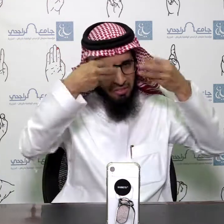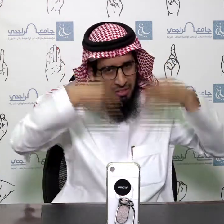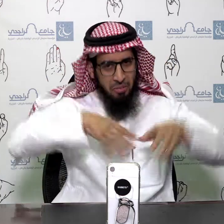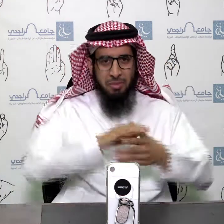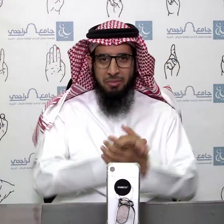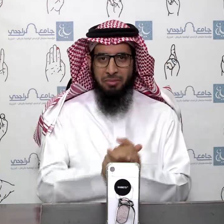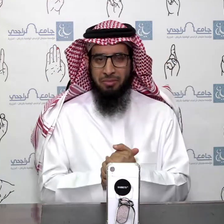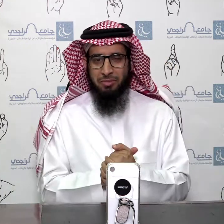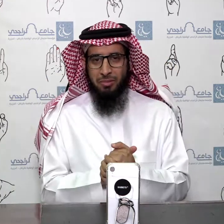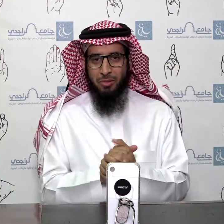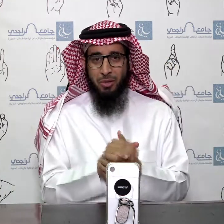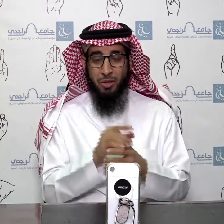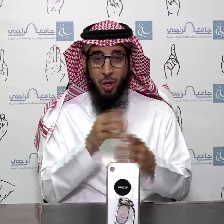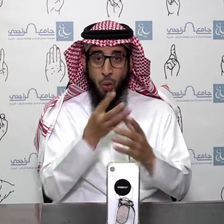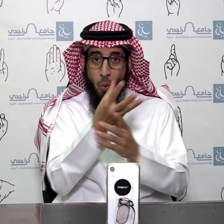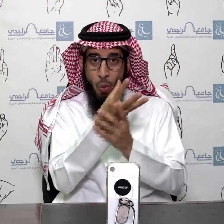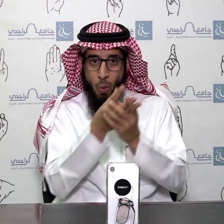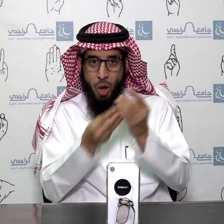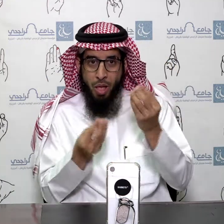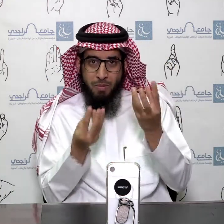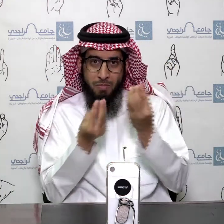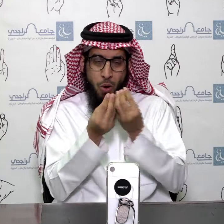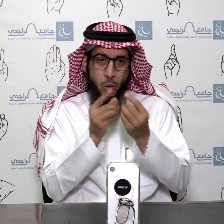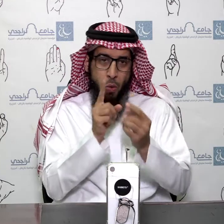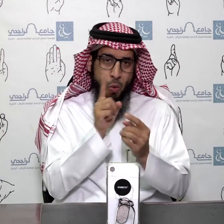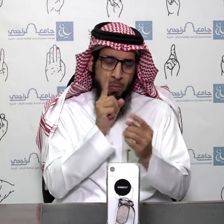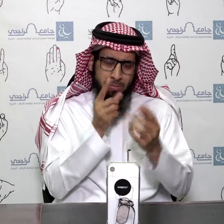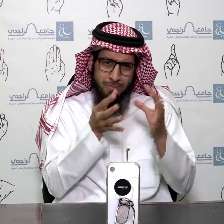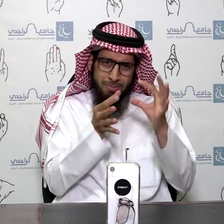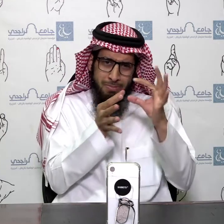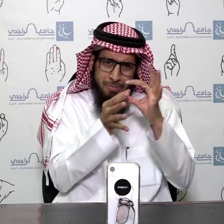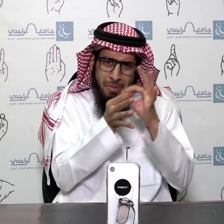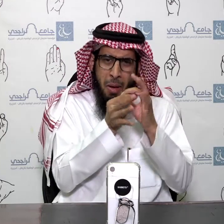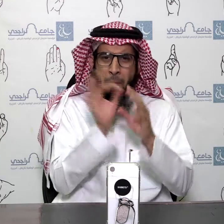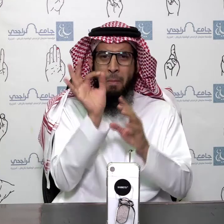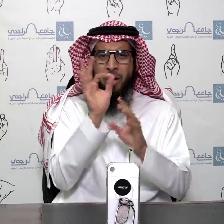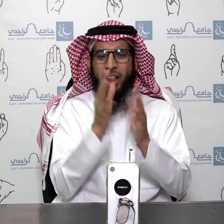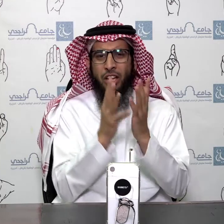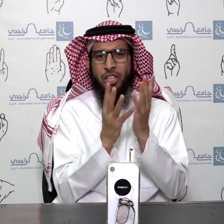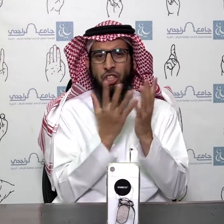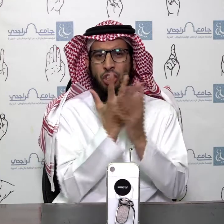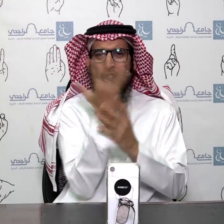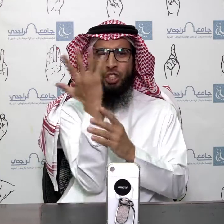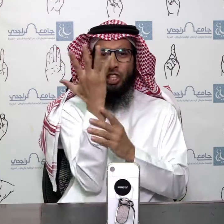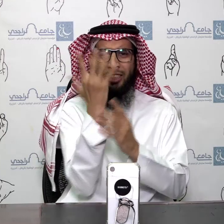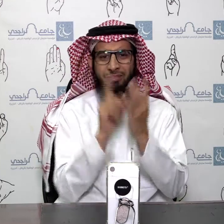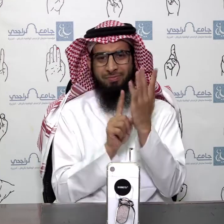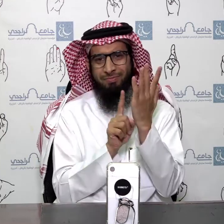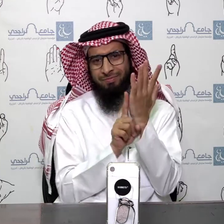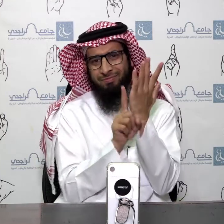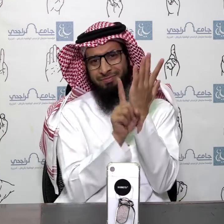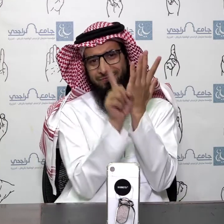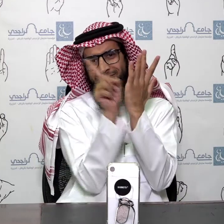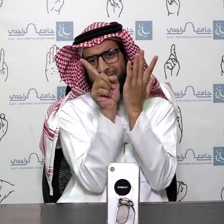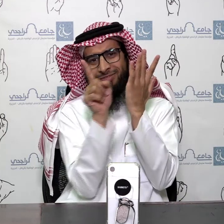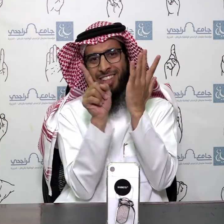الأم هي علاقة الغصن مع شعبته التي نبت منها،